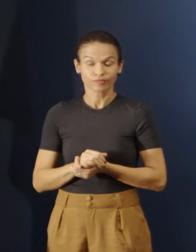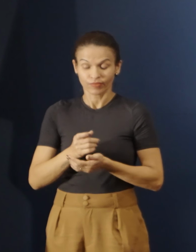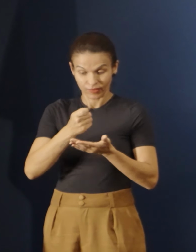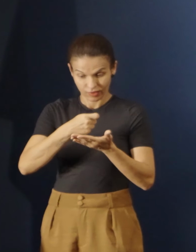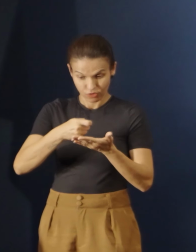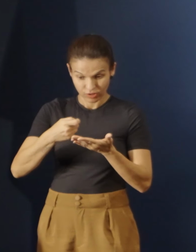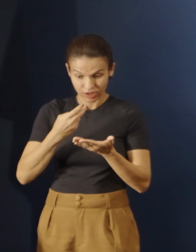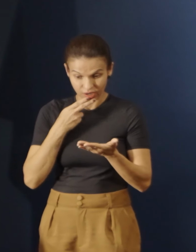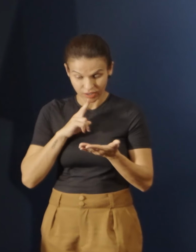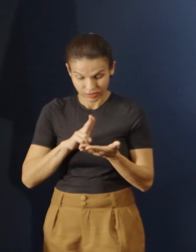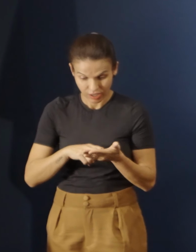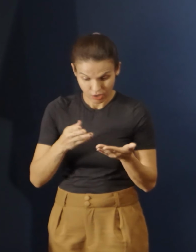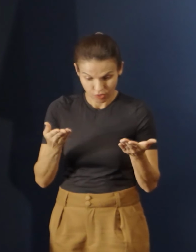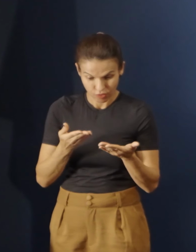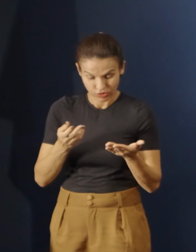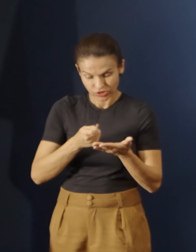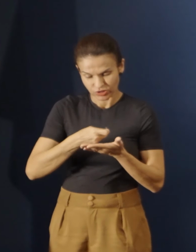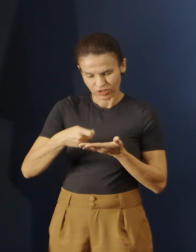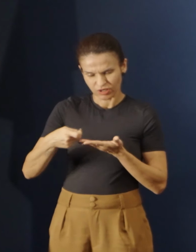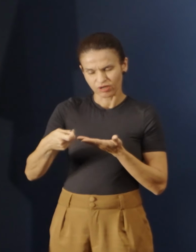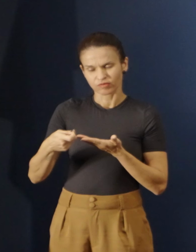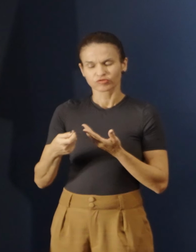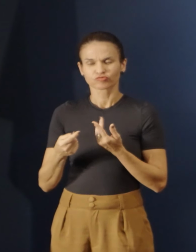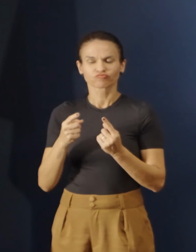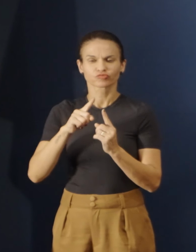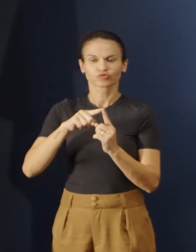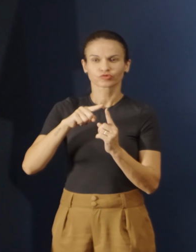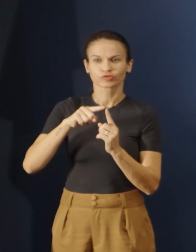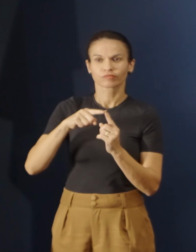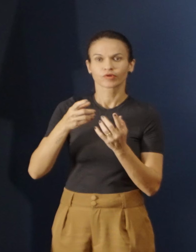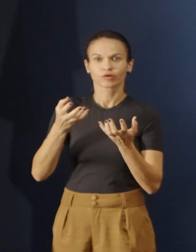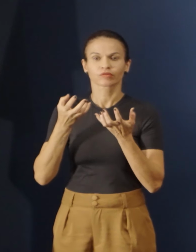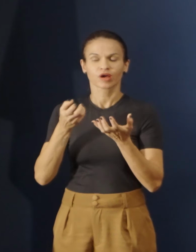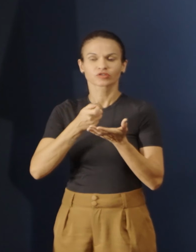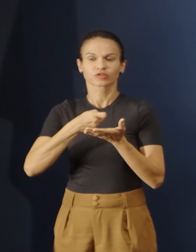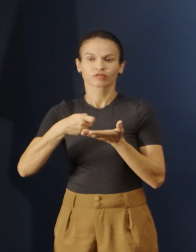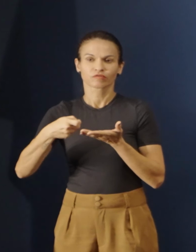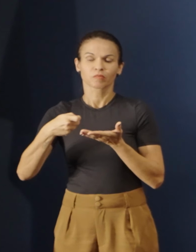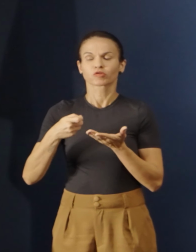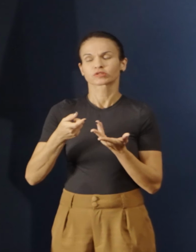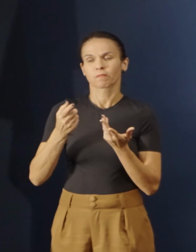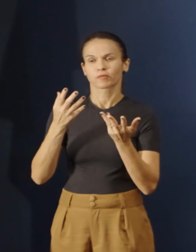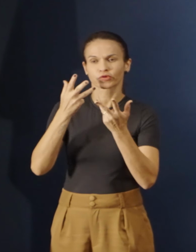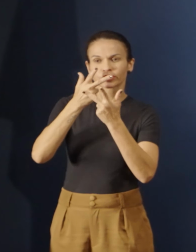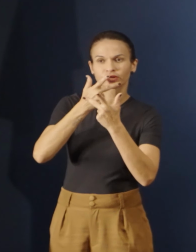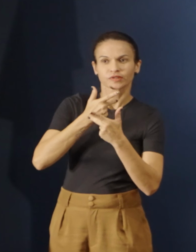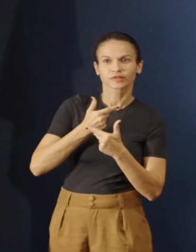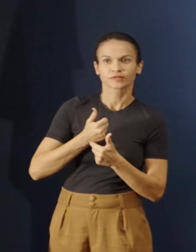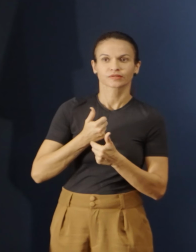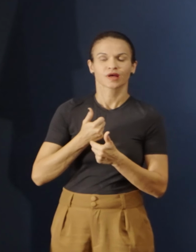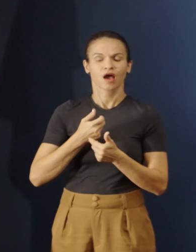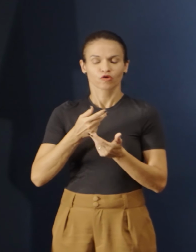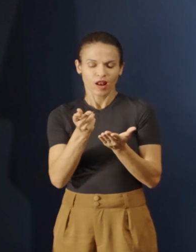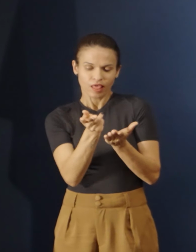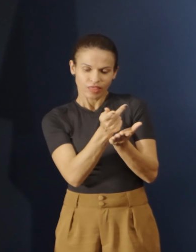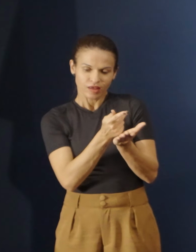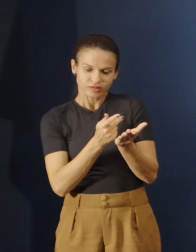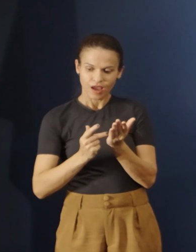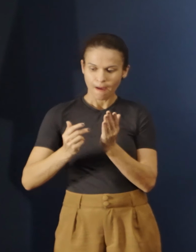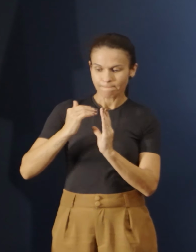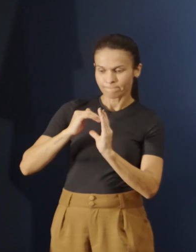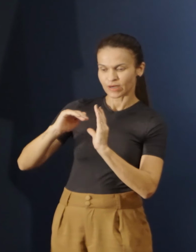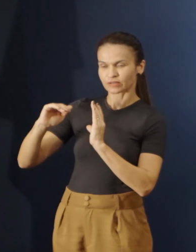escreve carta hoje em dia escreve de uma forma talvez muito... Ah, não, eu quero escrever uma coisa bonita, desenhar e mandar